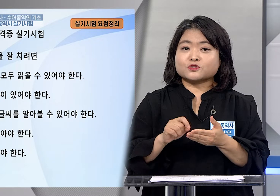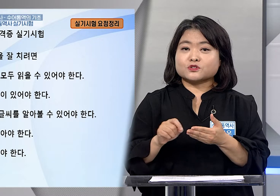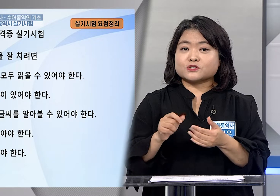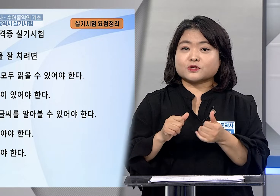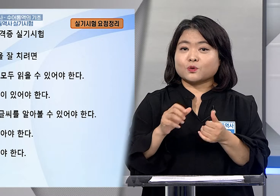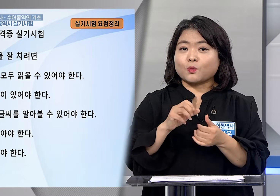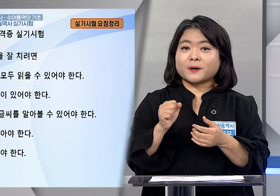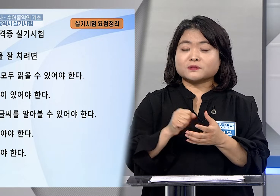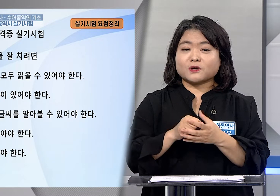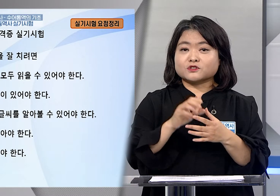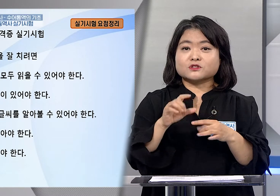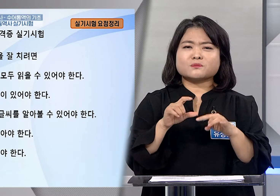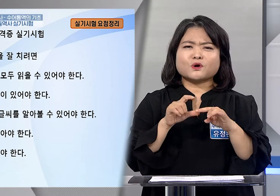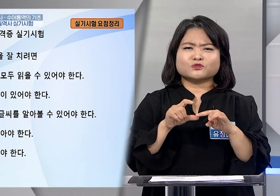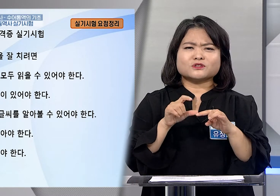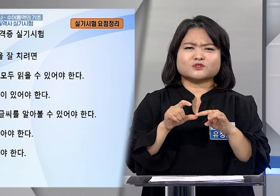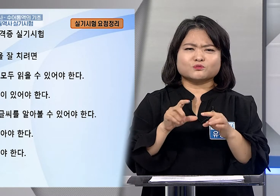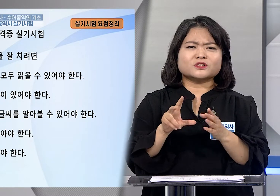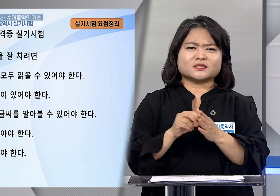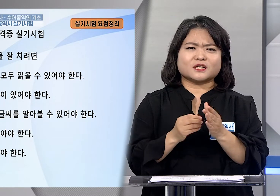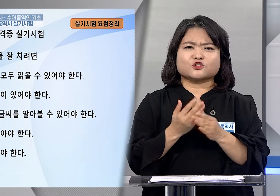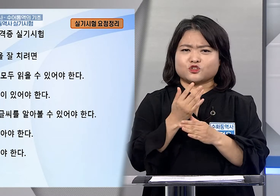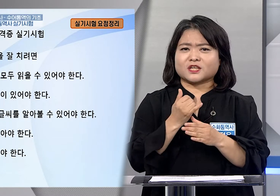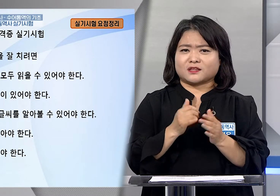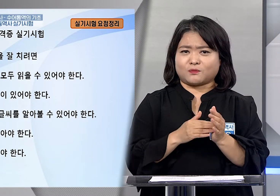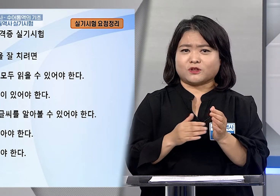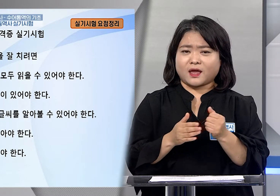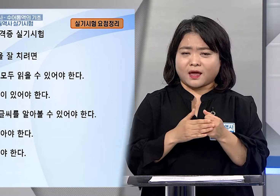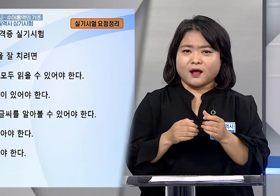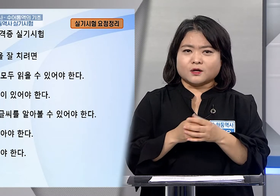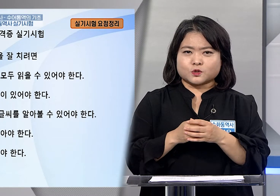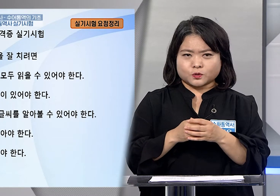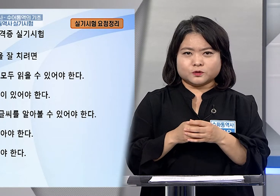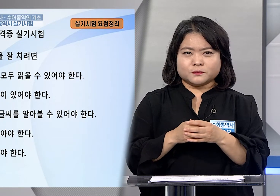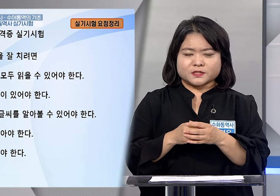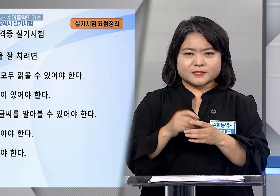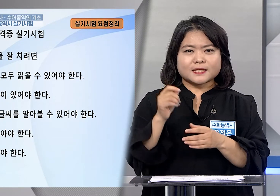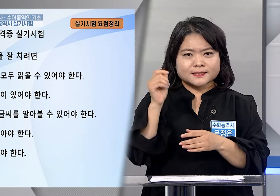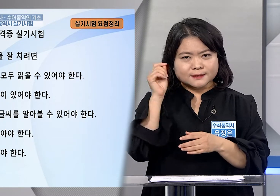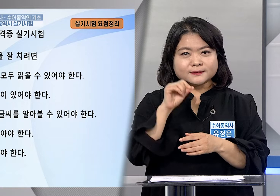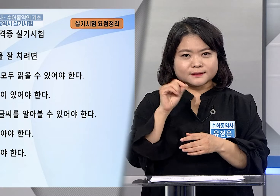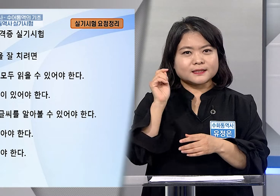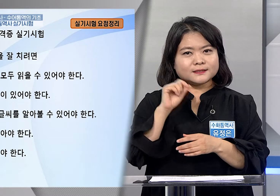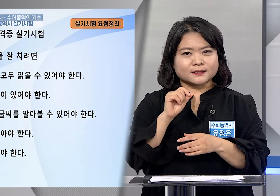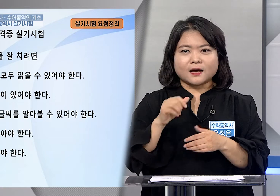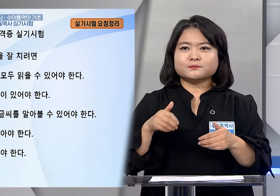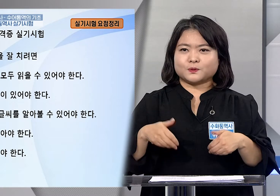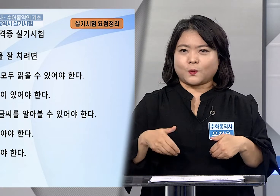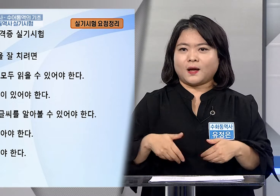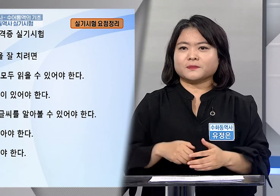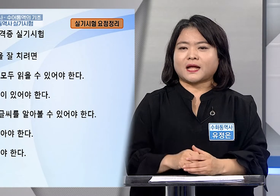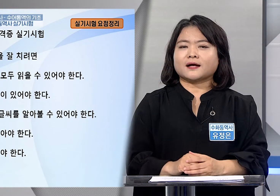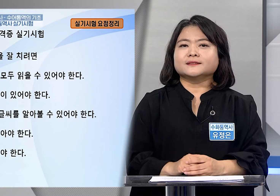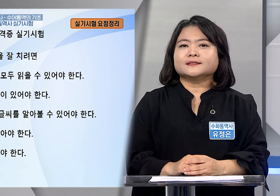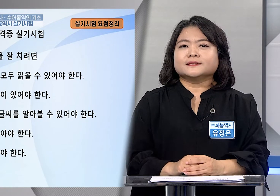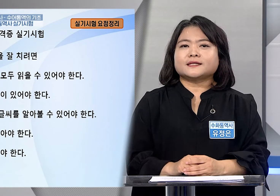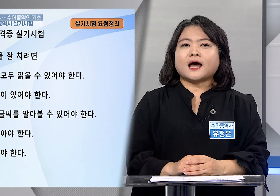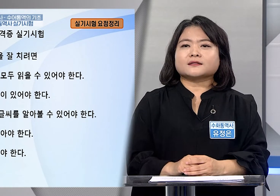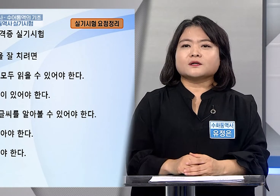점수를 제대로 못 받으면 전체 평균에서 문제가 생길 수 있기 때문에 조금 이제 센스가 필요합니다. 자,